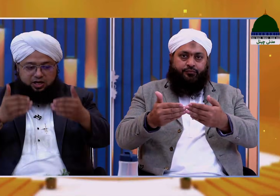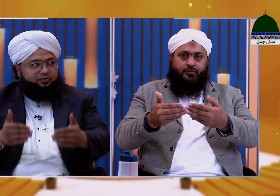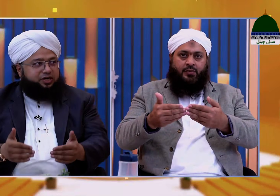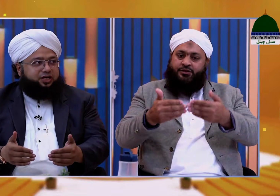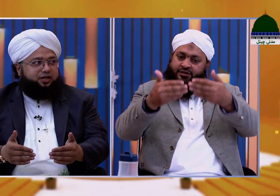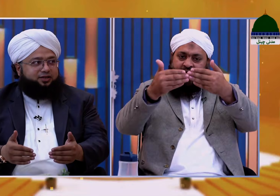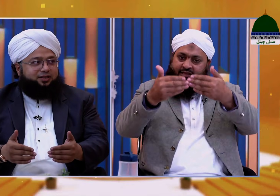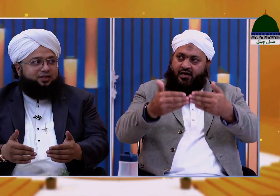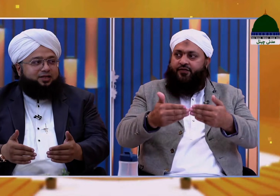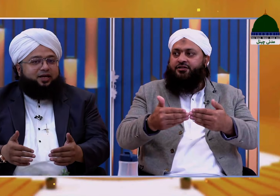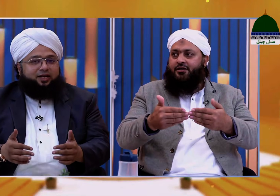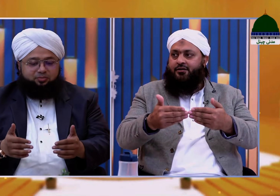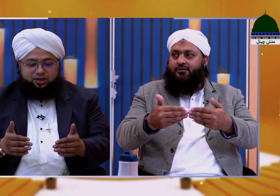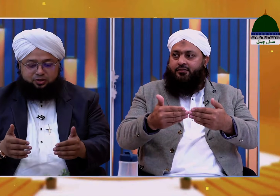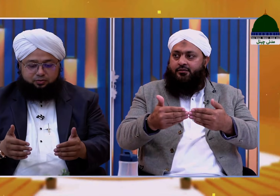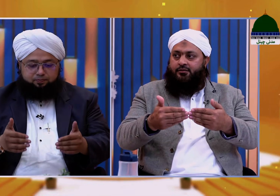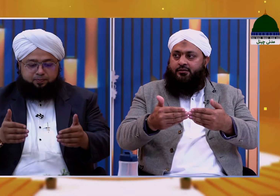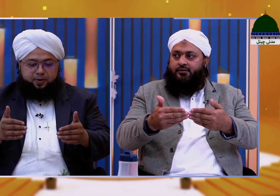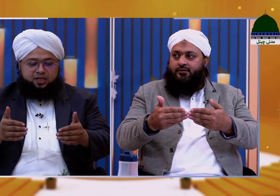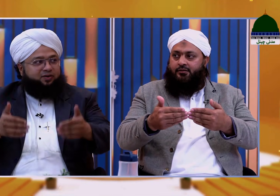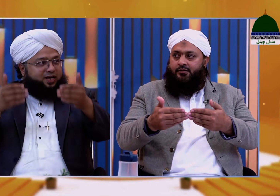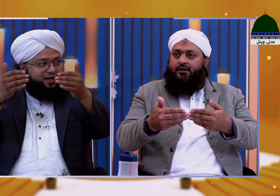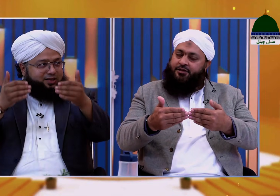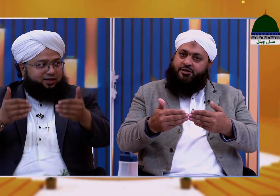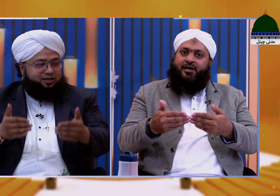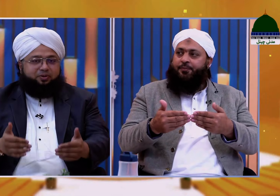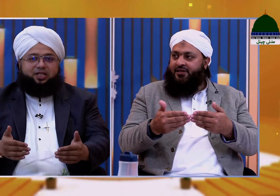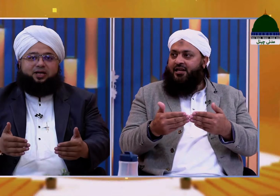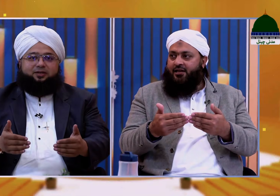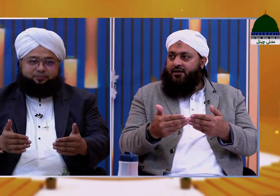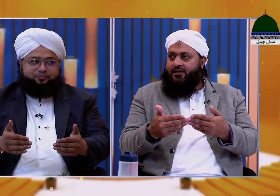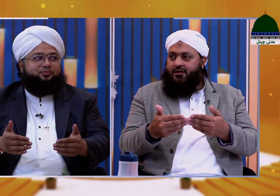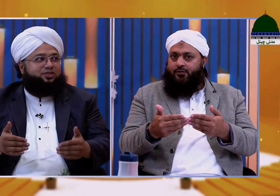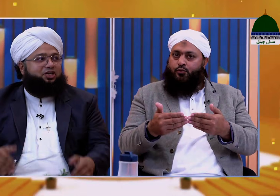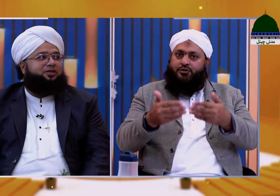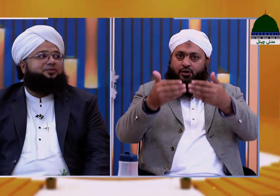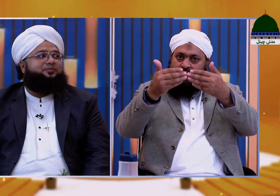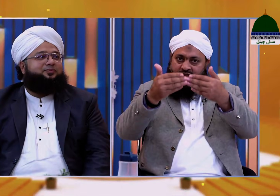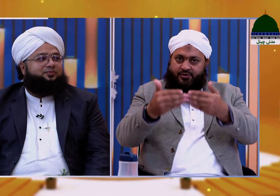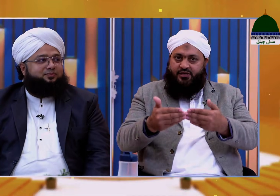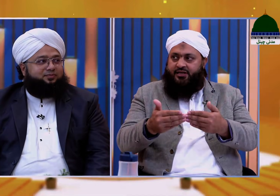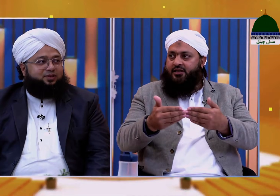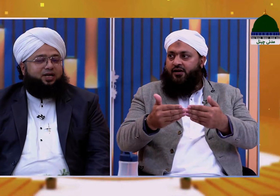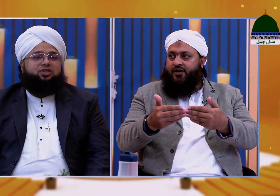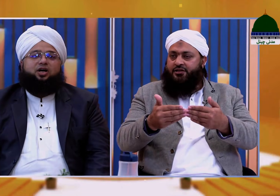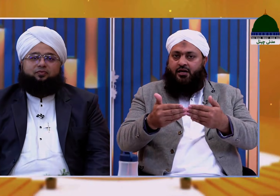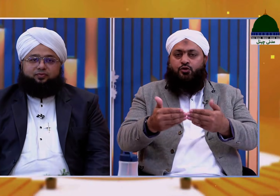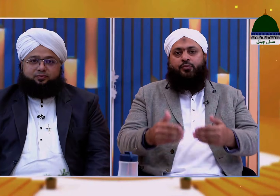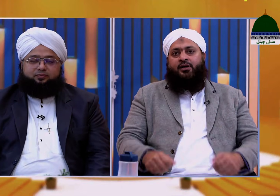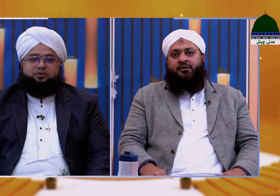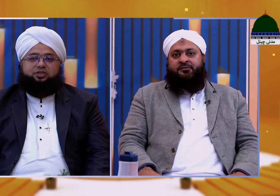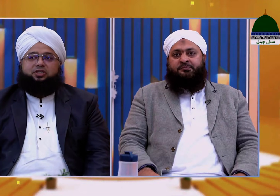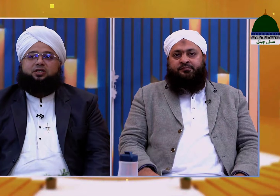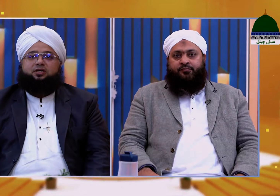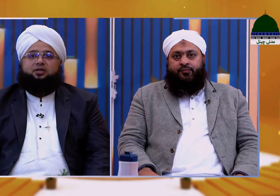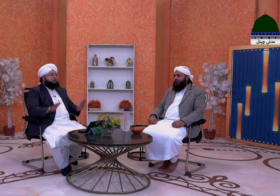یہ اعتکاف کا اشارہ ہے۔ یہ اعتکاف کا یعنی ہم دیکھتے ہیں جو پردہ وغیرہ لگاتے جی ہیں، پہلے پردے لگے کرتے تھے، تو جی۔ اسی کی مناسبت سے یہ اعتکاف کا اعتکاف۔ اشارہ یوں